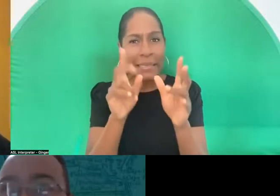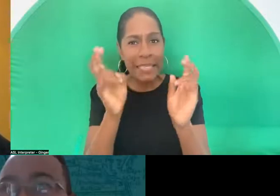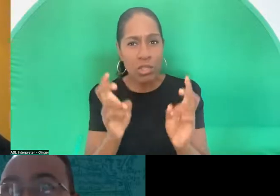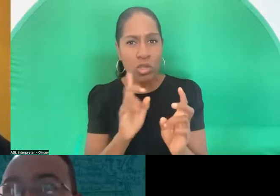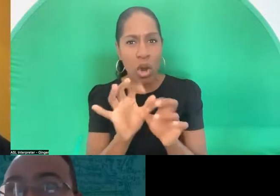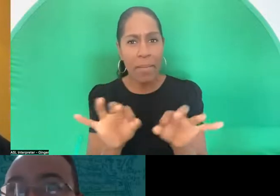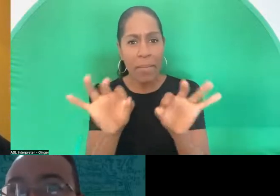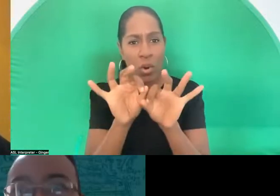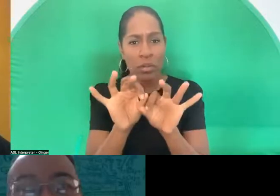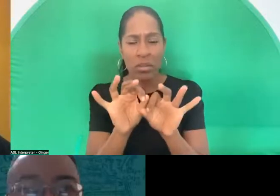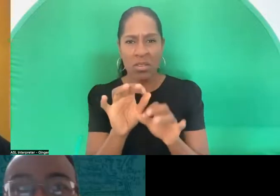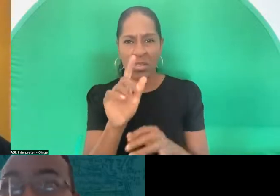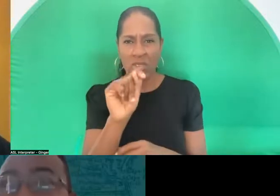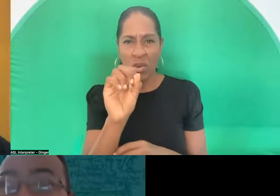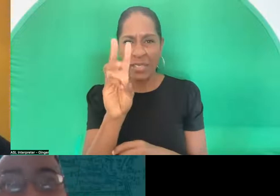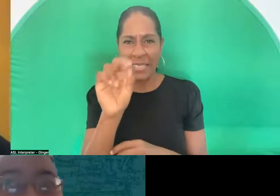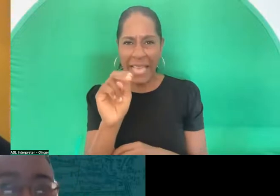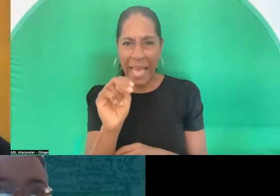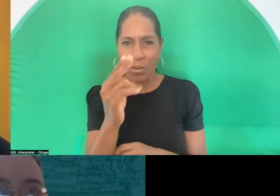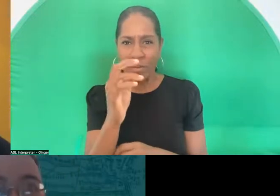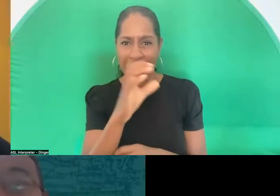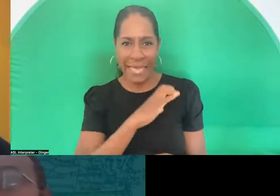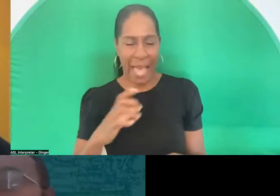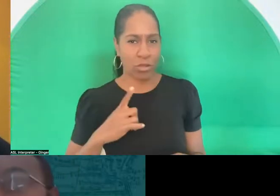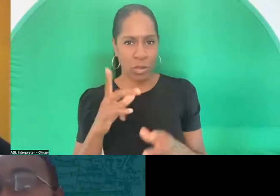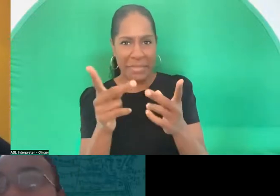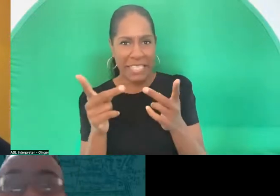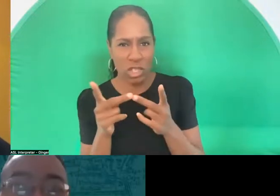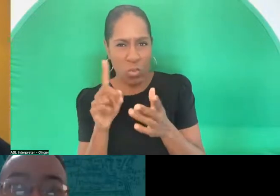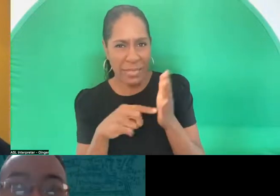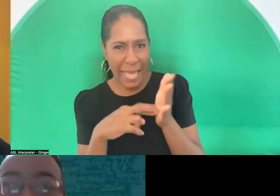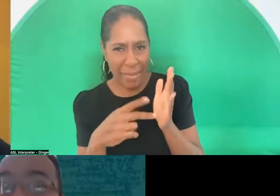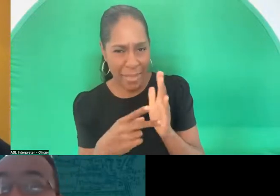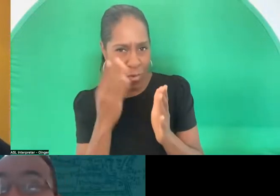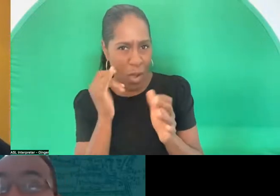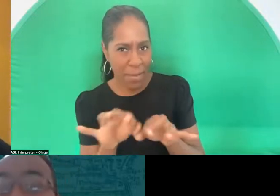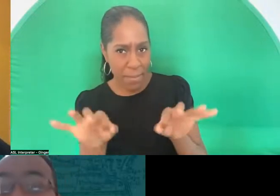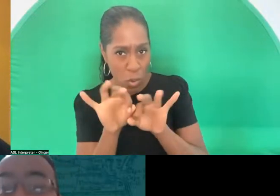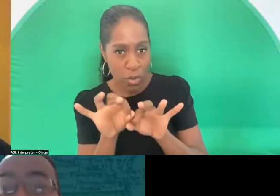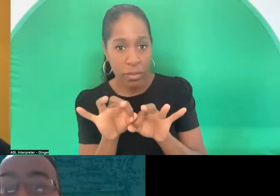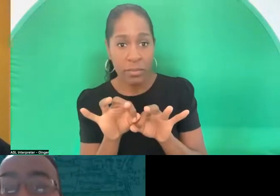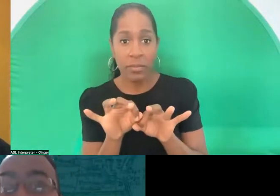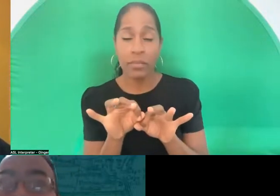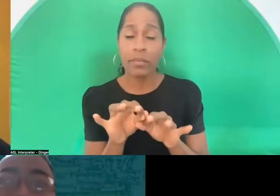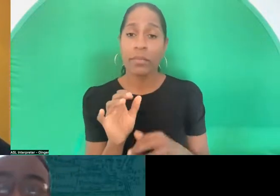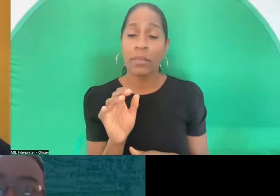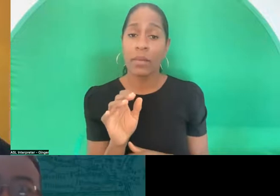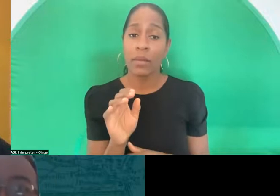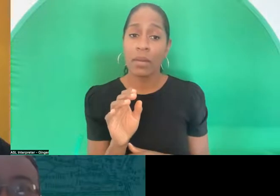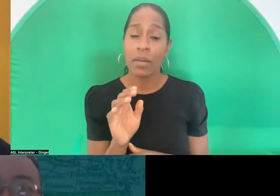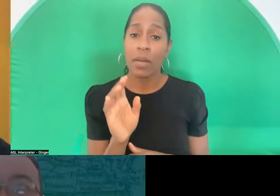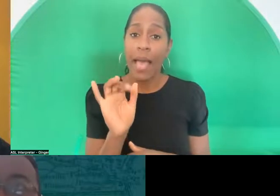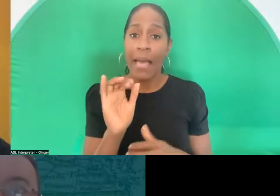son importantes entonces con los que es un puesto de el consejo de la municipalidad Porque es